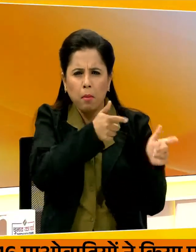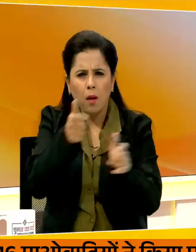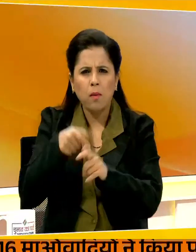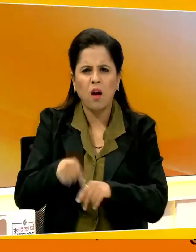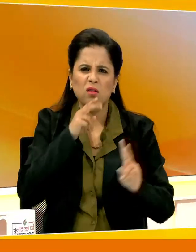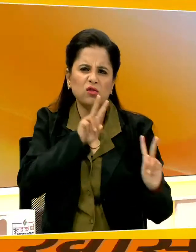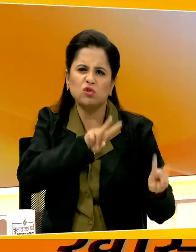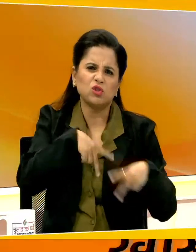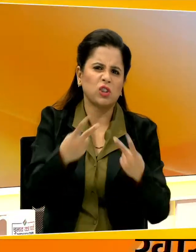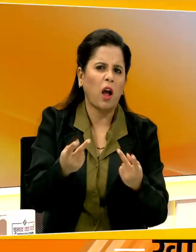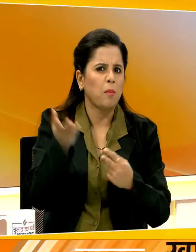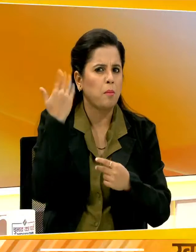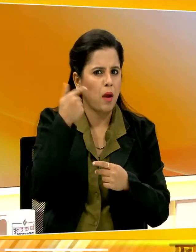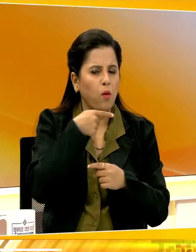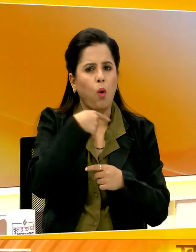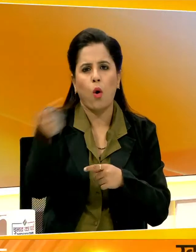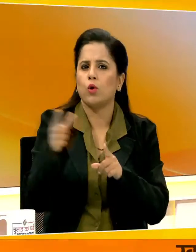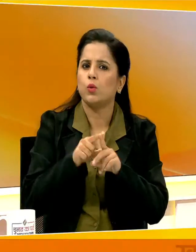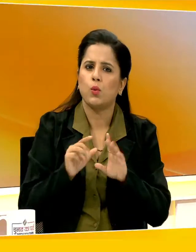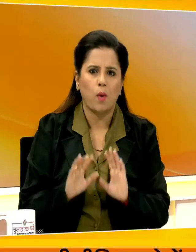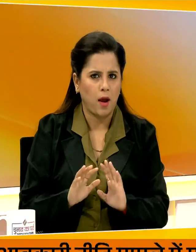तोड़ जवाब दिया जाता है।